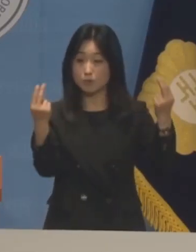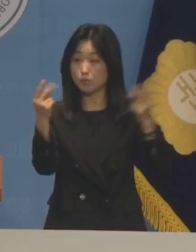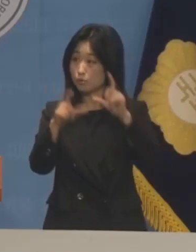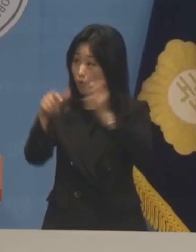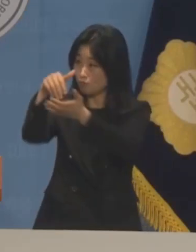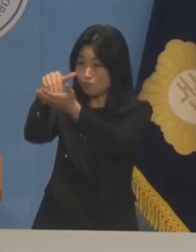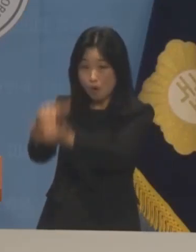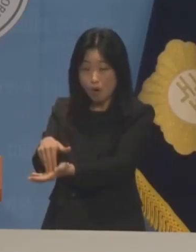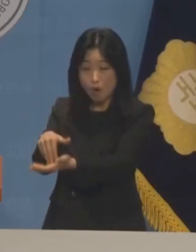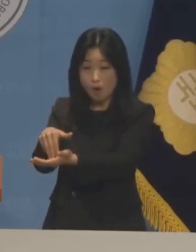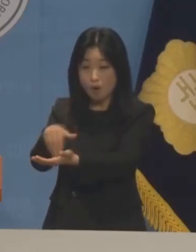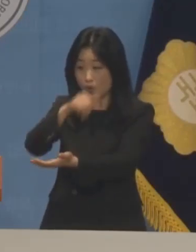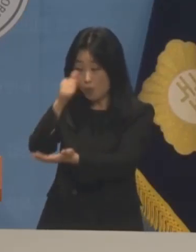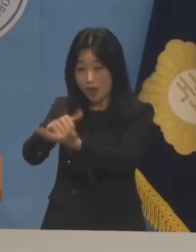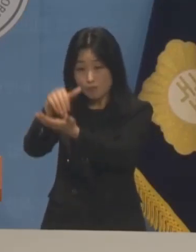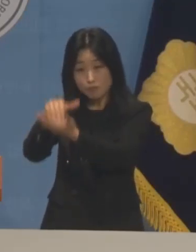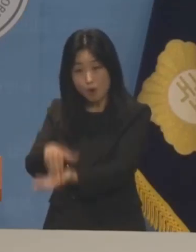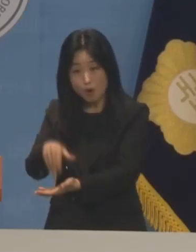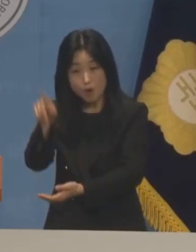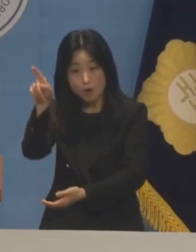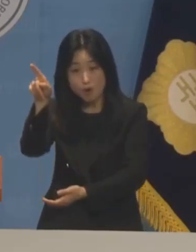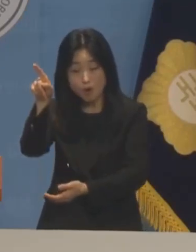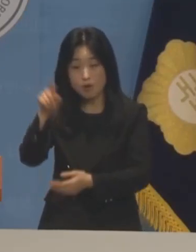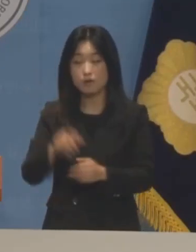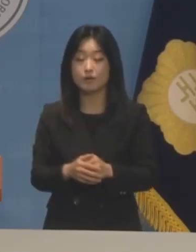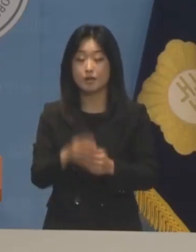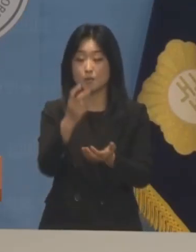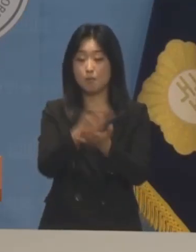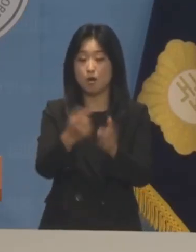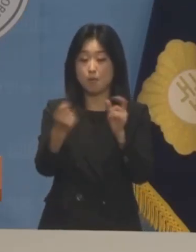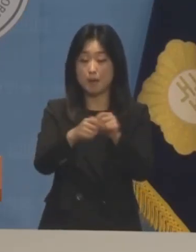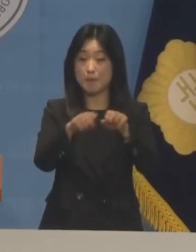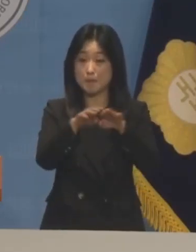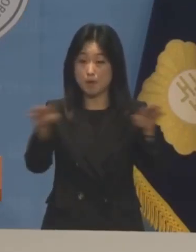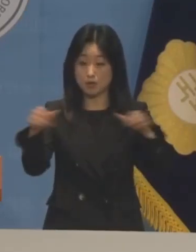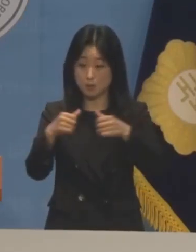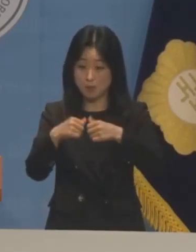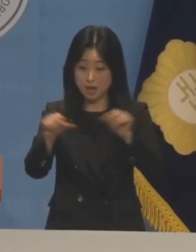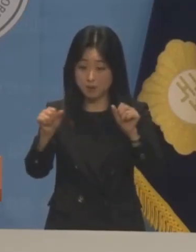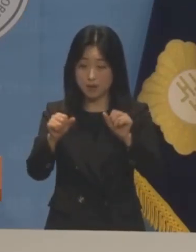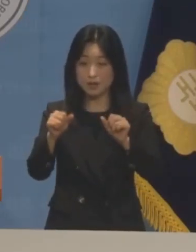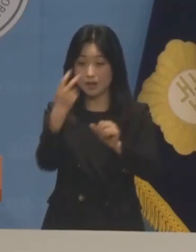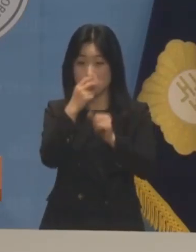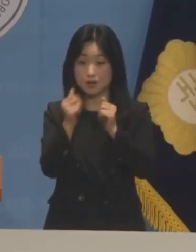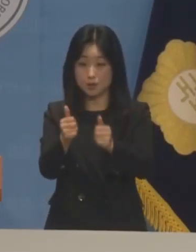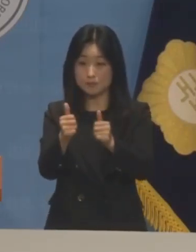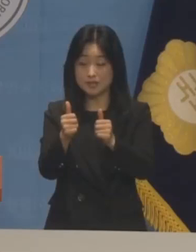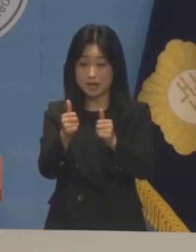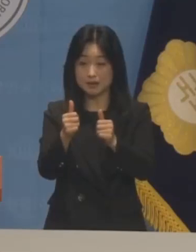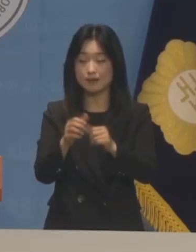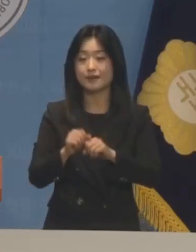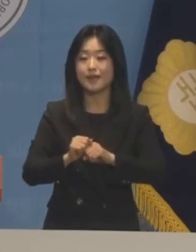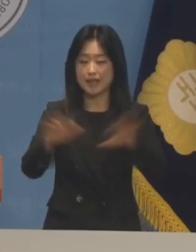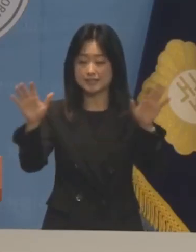중한가. 스스로 법 앞에 평등 파괴하는 정치검찰 즉각